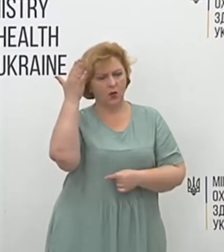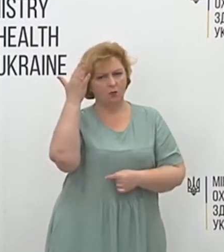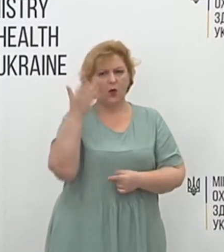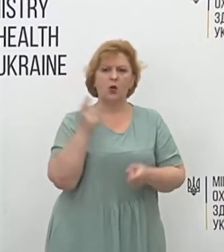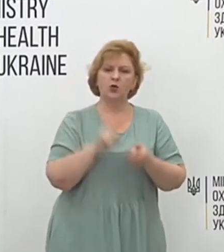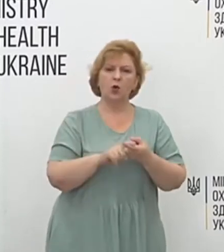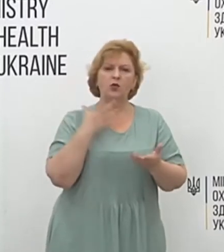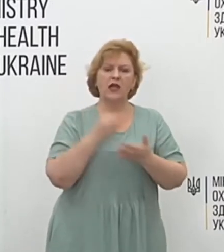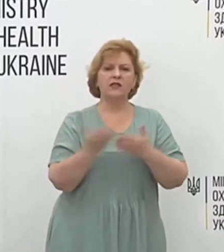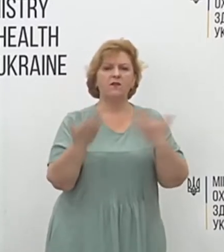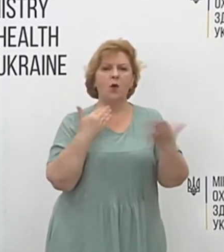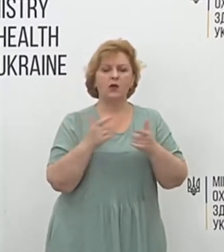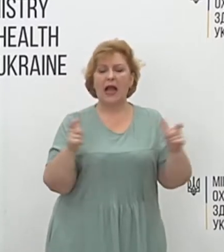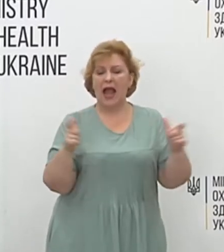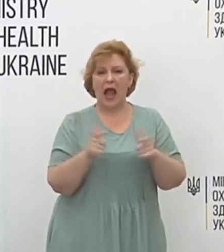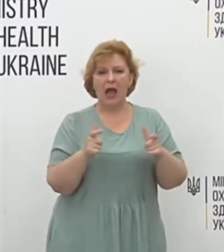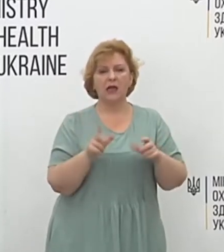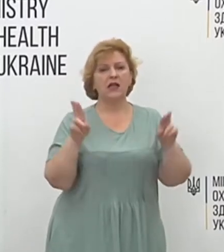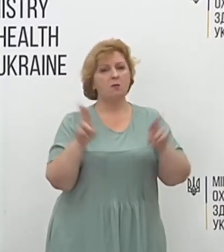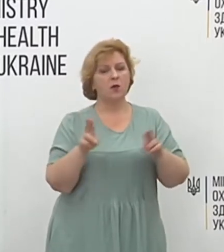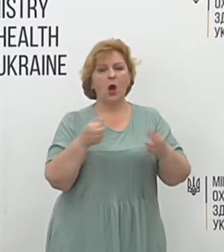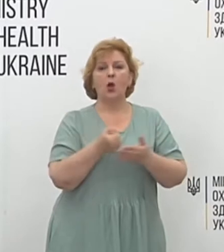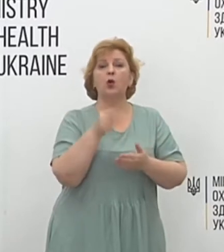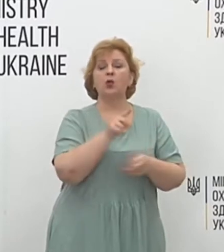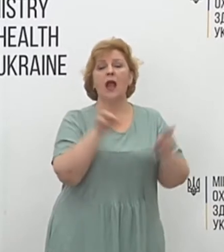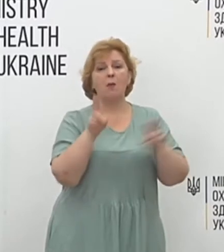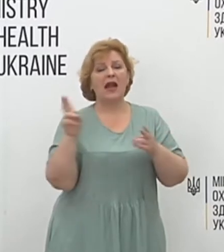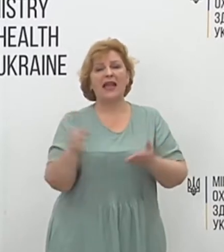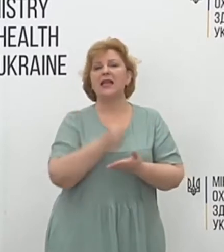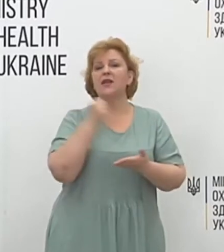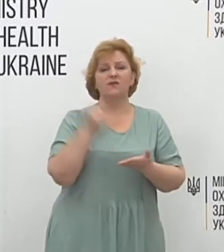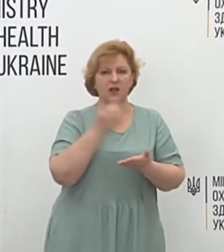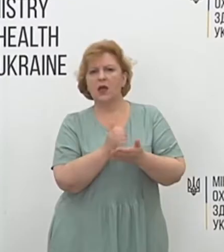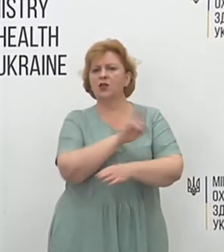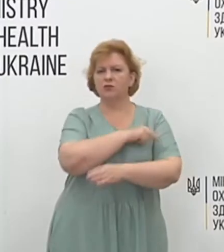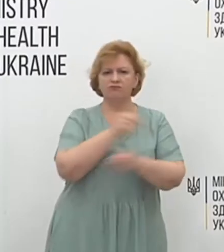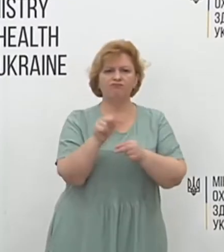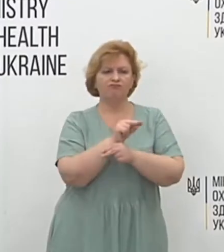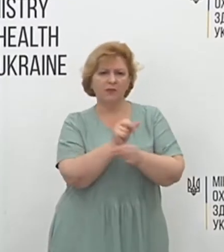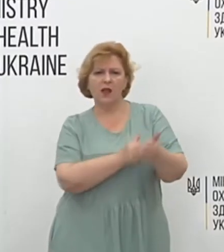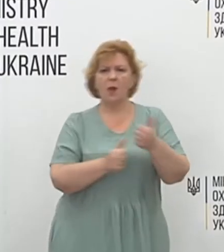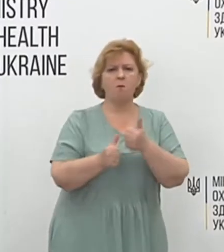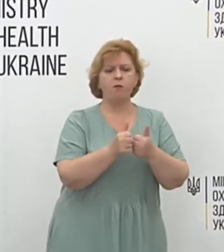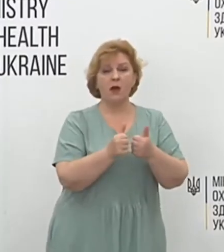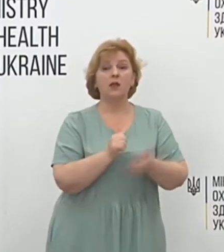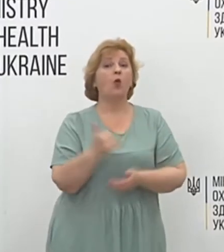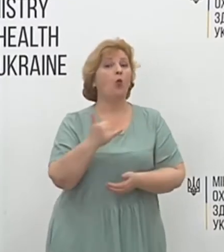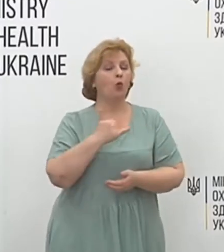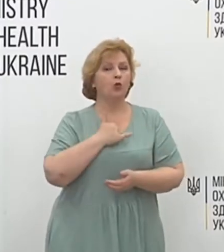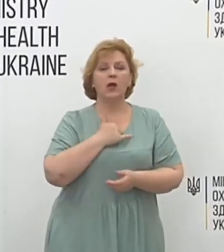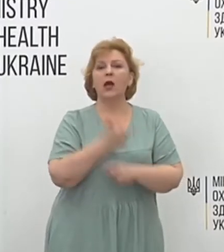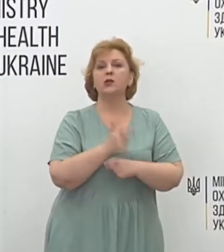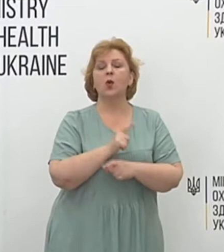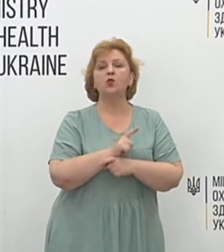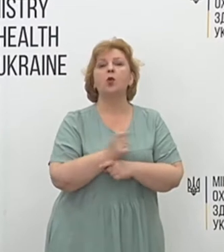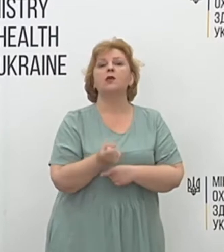до карантинних правил, до тих правил, які встановлені в країні. В нас дуже багато